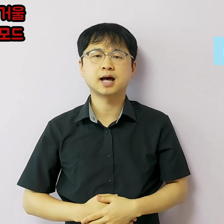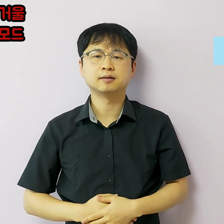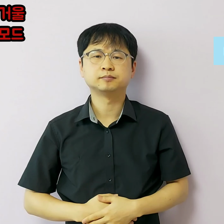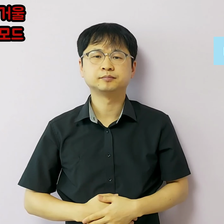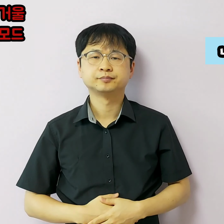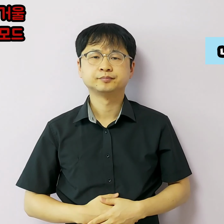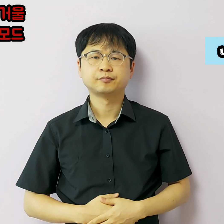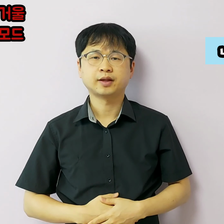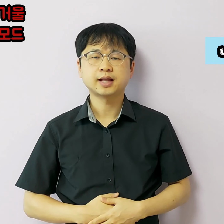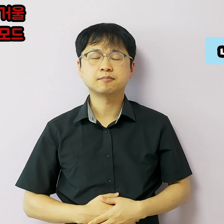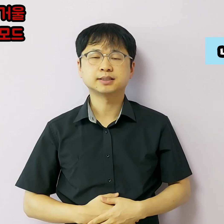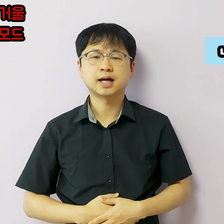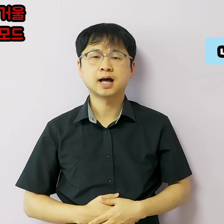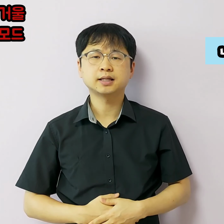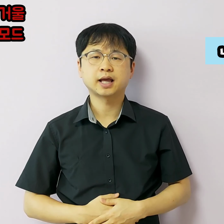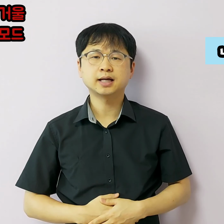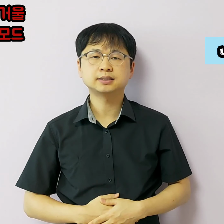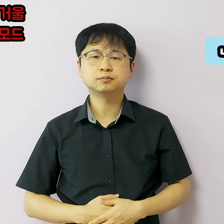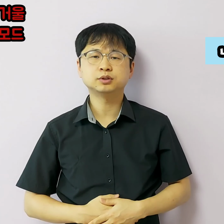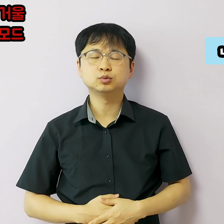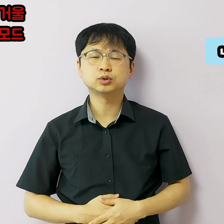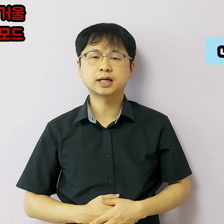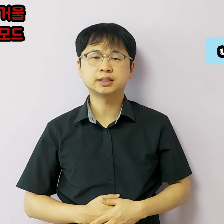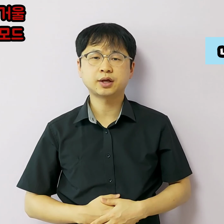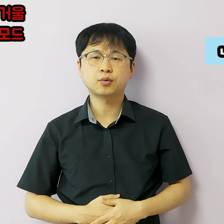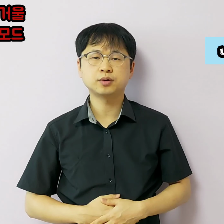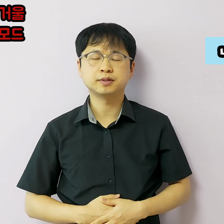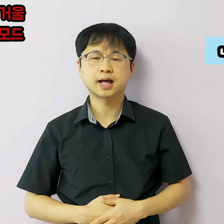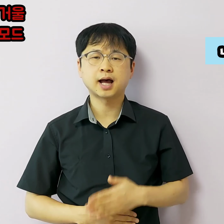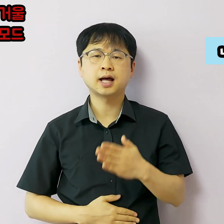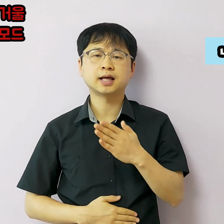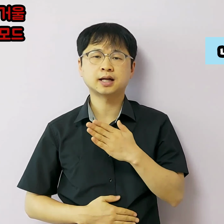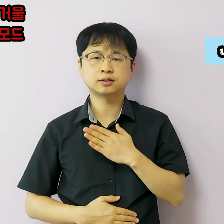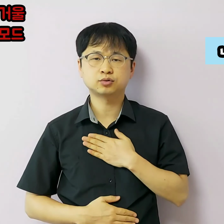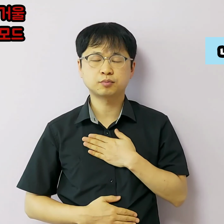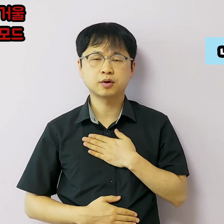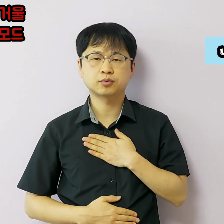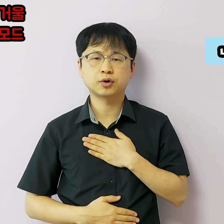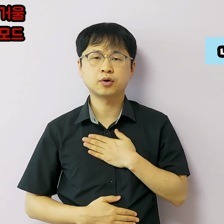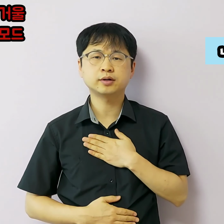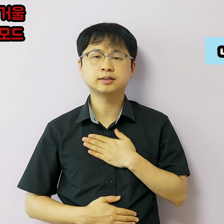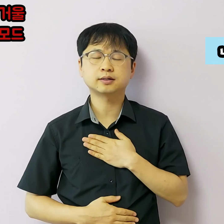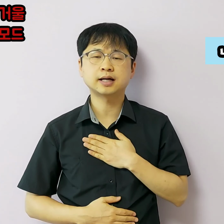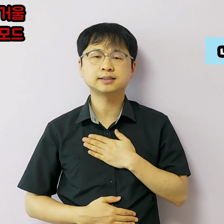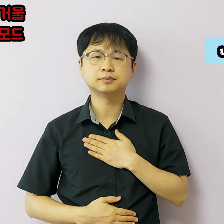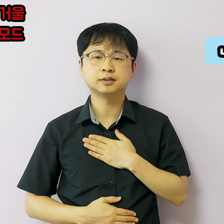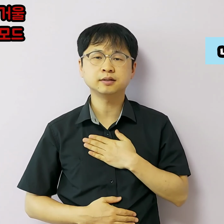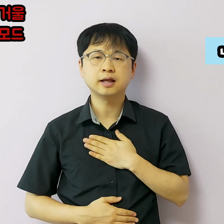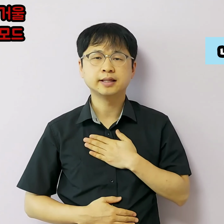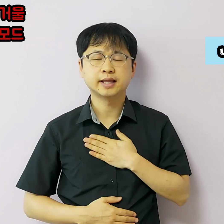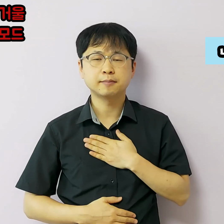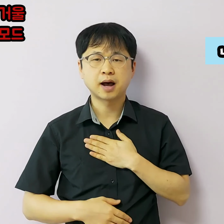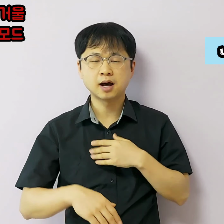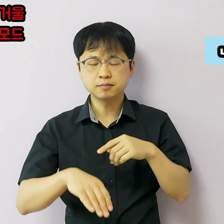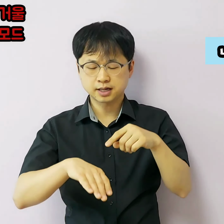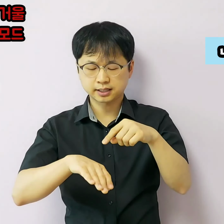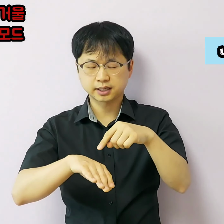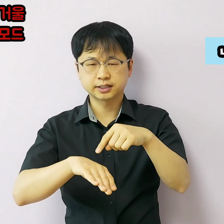표현하였습니다. 네, 다음 가사 내 가슴은 우산이 되고입니다. 나라는 수어 배웠고요. 여기서 가슴은 내 마음을